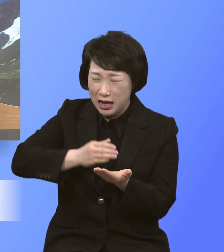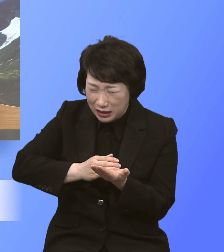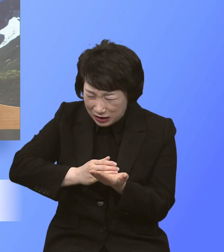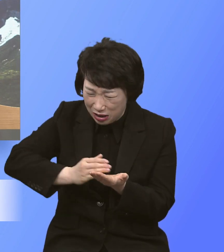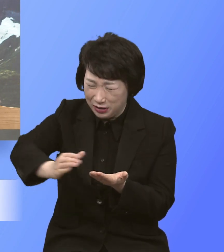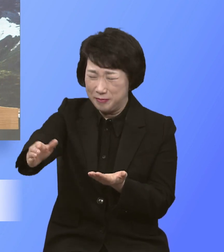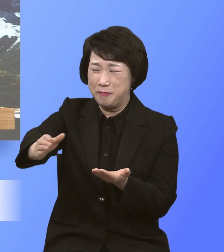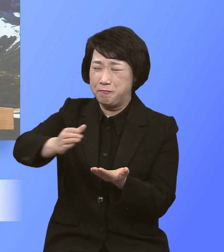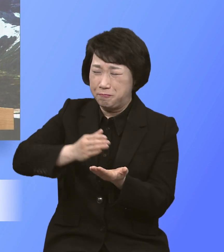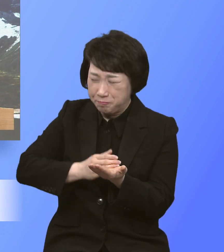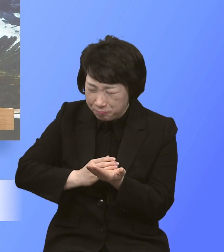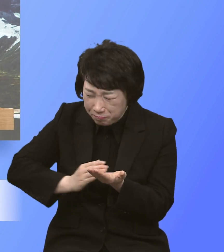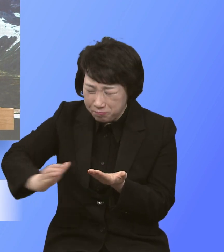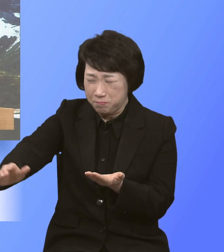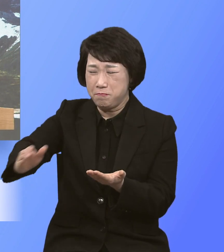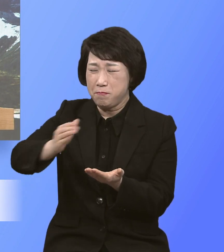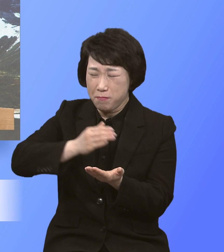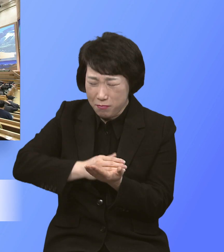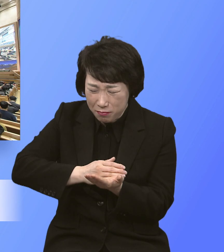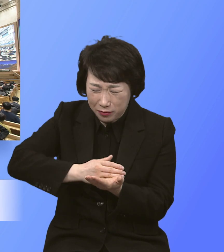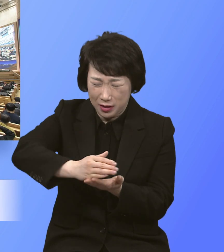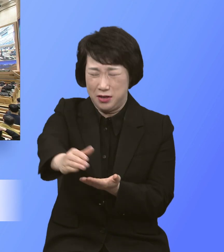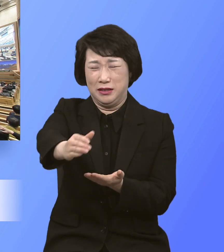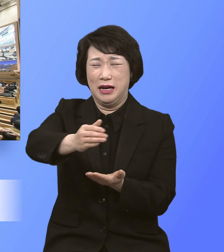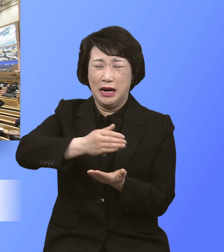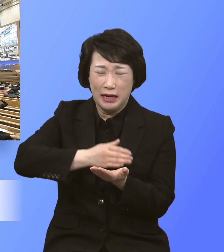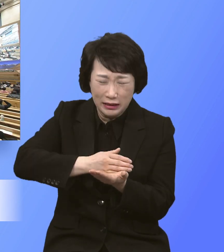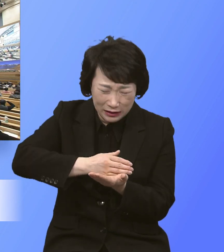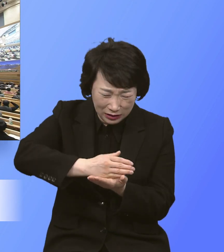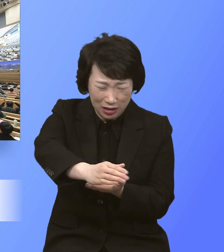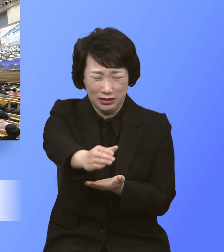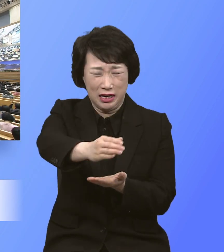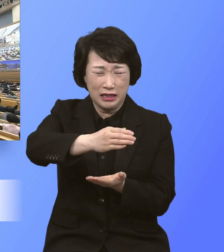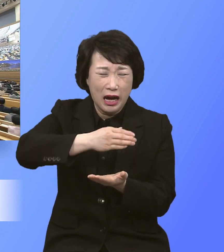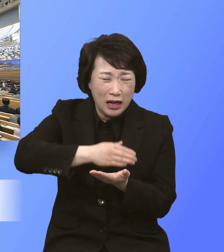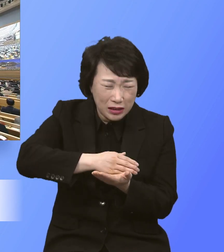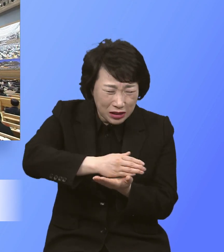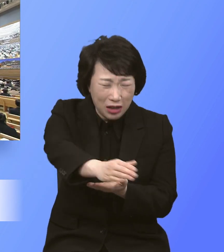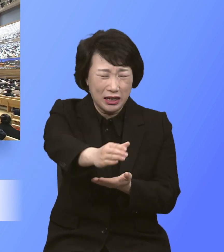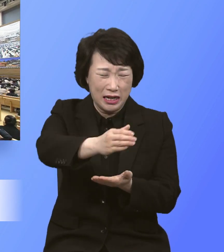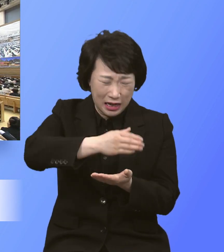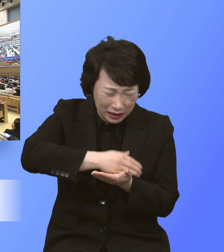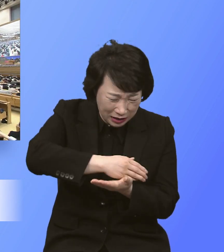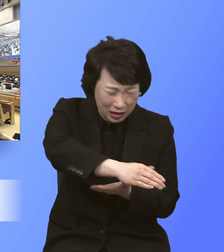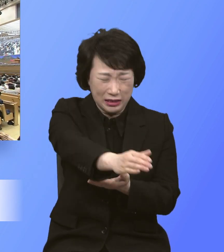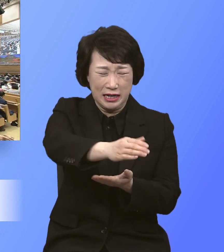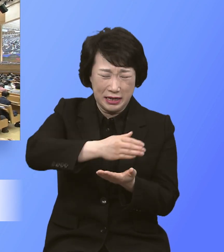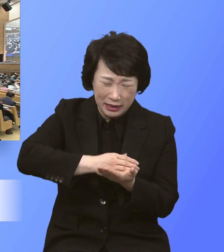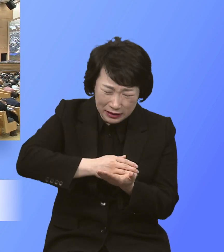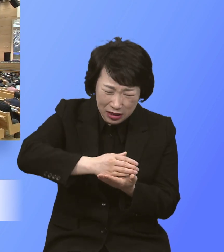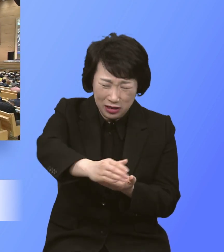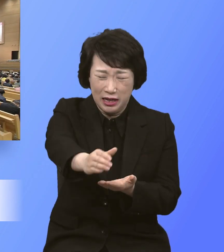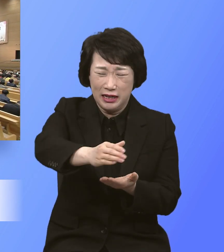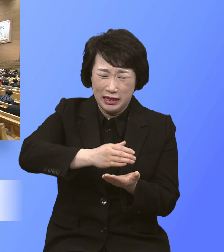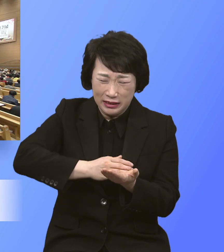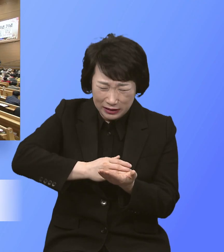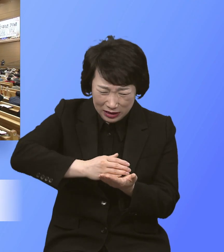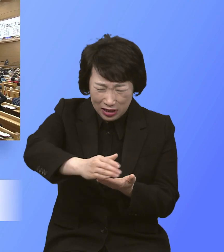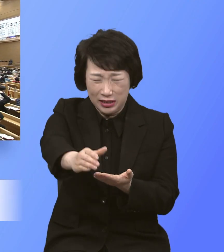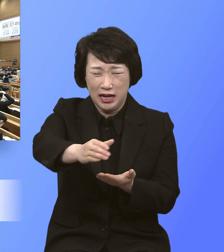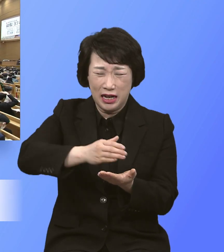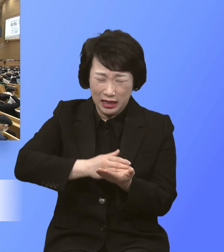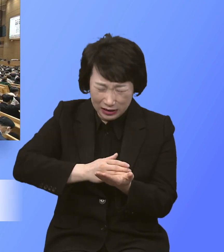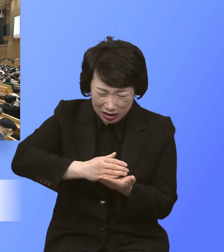떠나가라. 떠나가라. 떠나가라. 떠나가라. 떠나가라. 떠나가라.